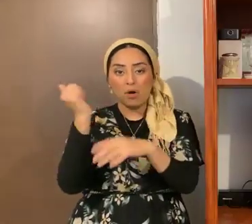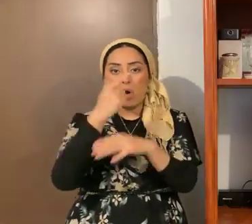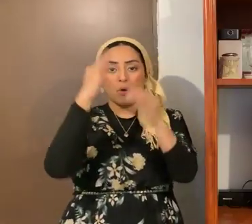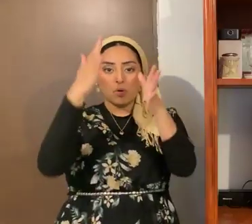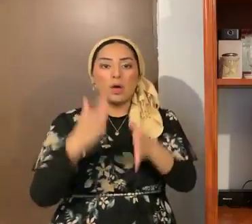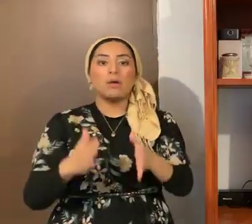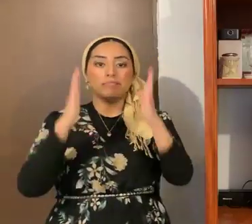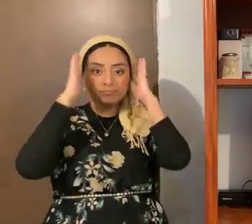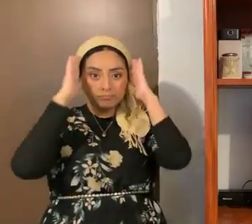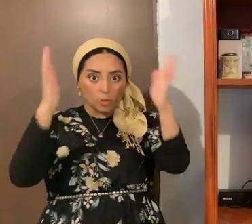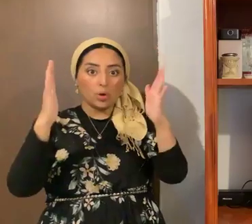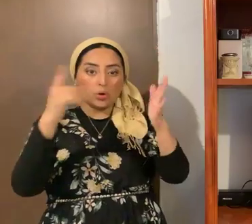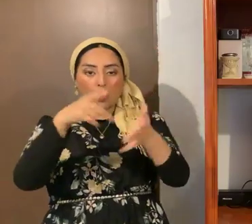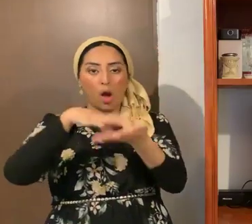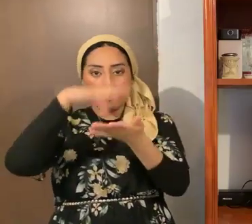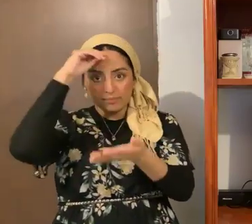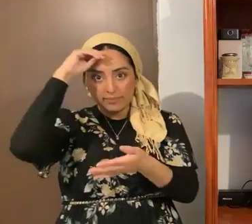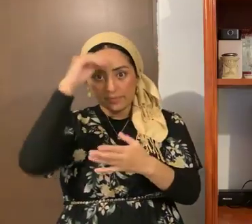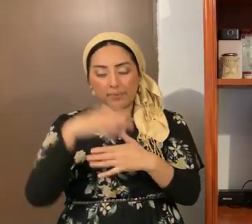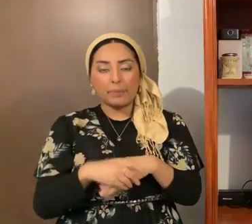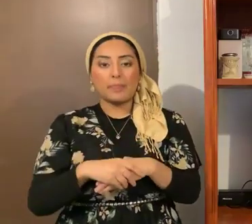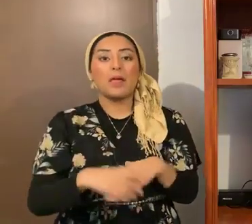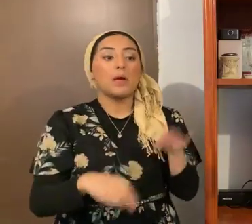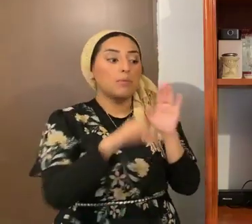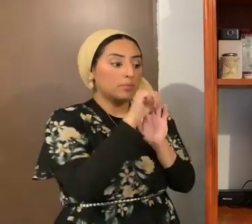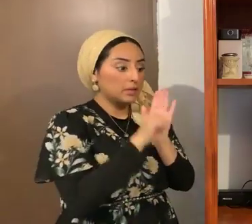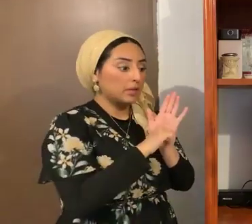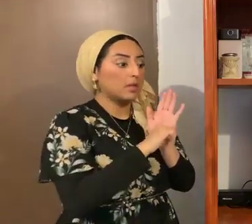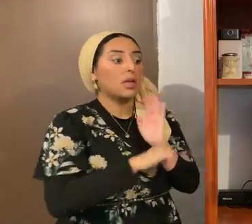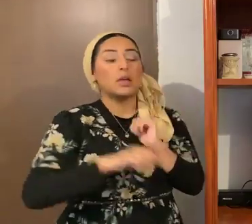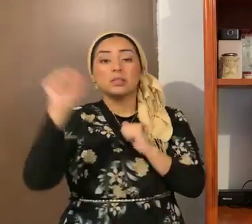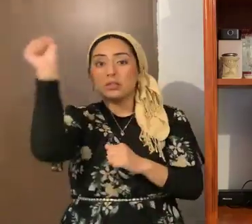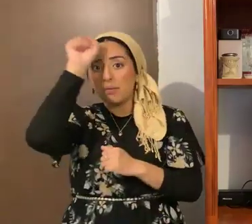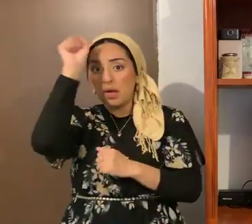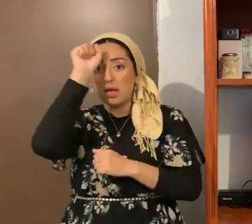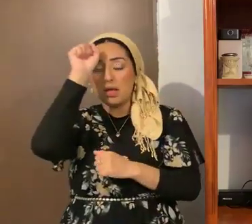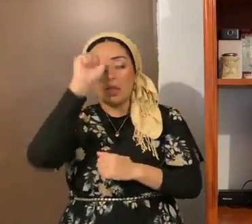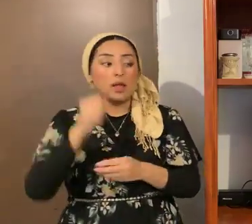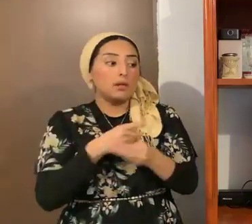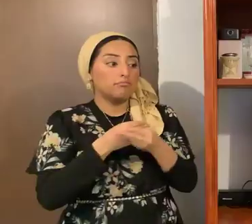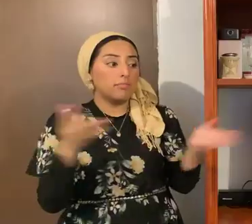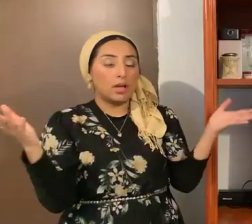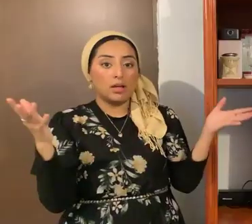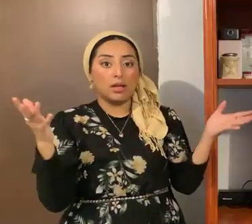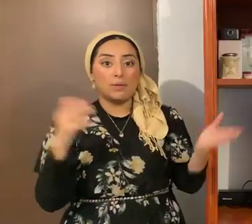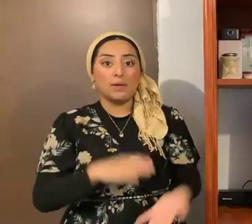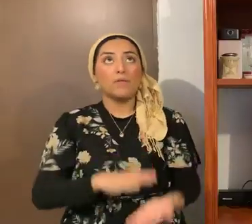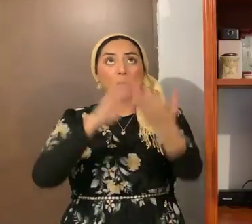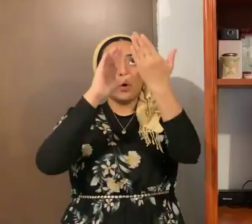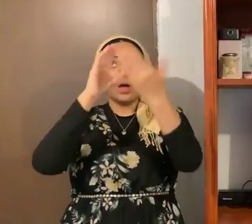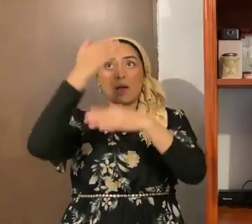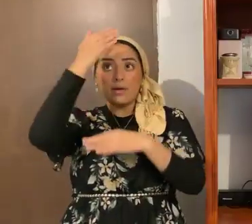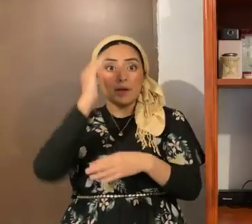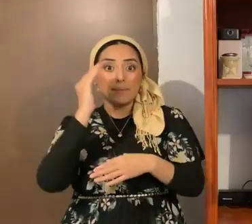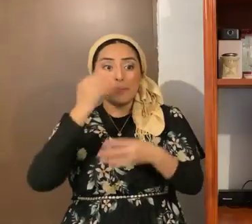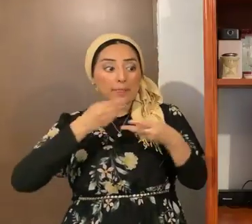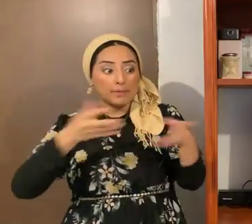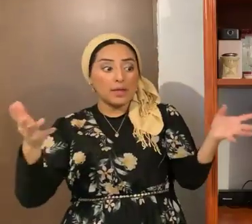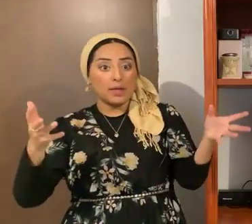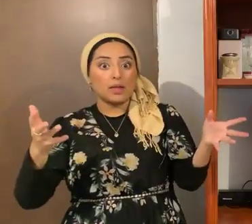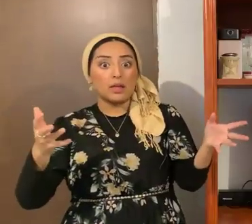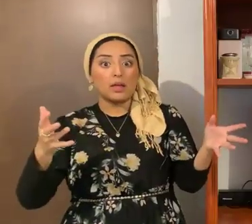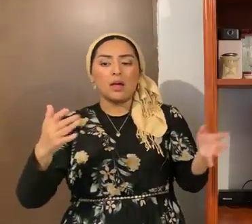atención, es muy importante esto. Tanto Moshe como Samuel declararon ante Elohim y ante el pueblo